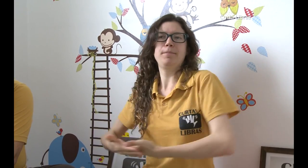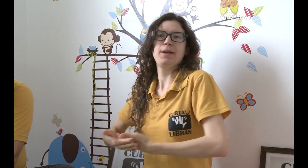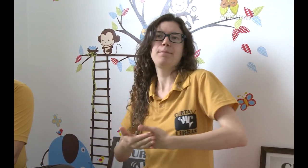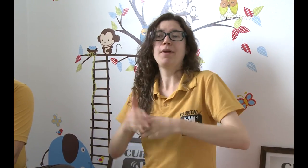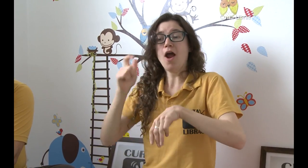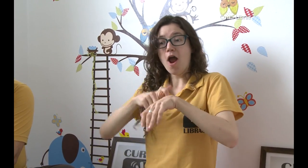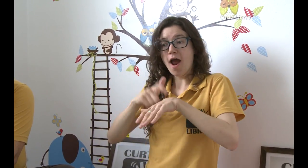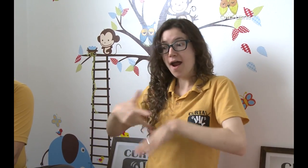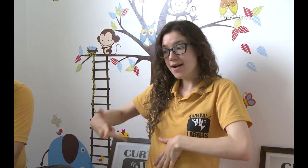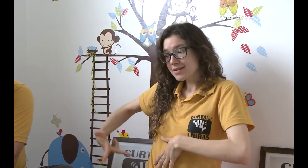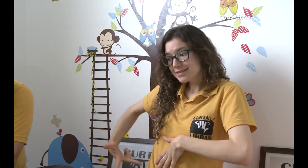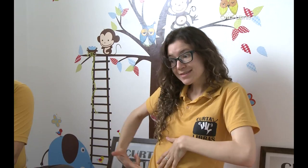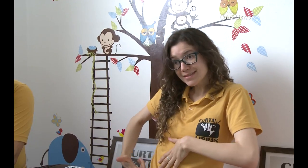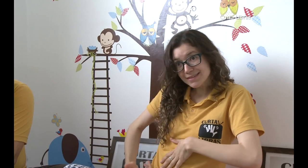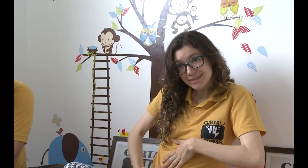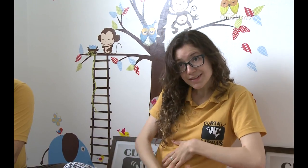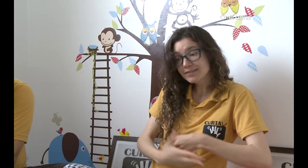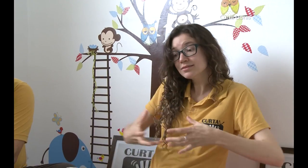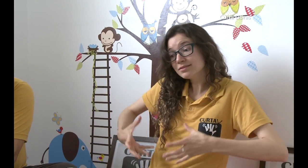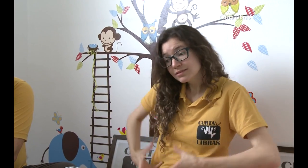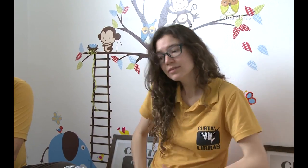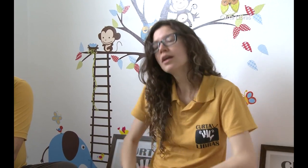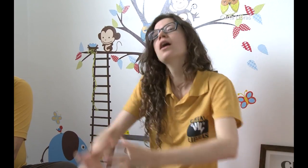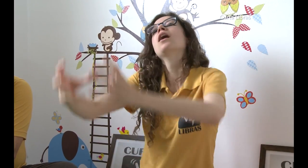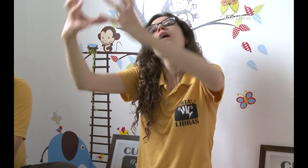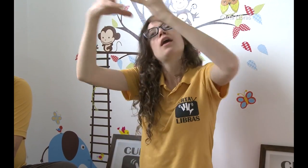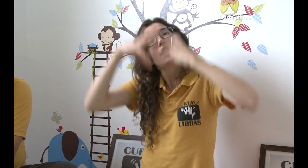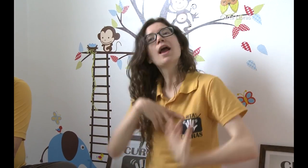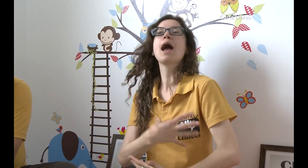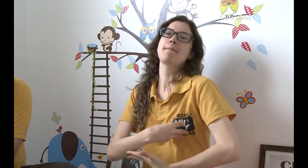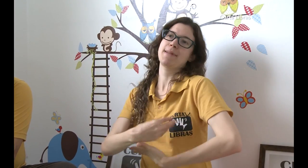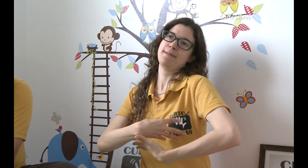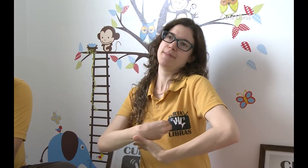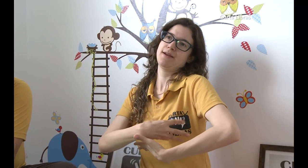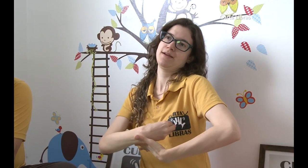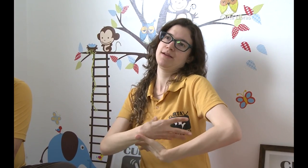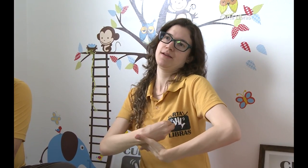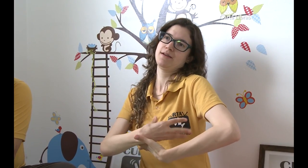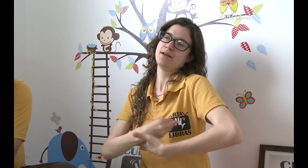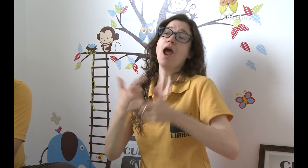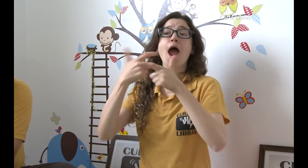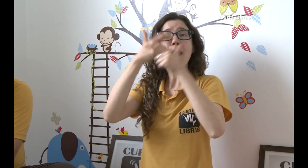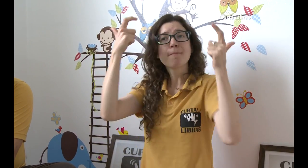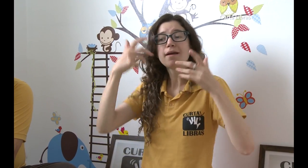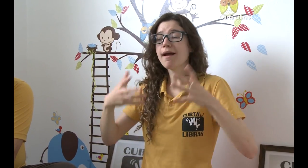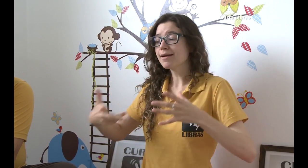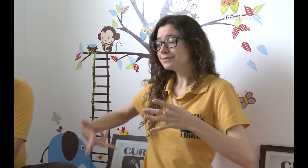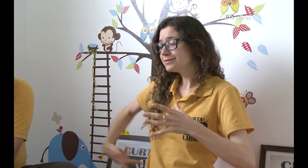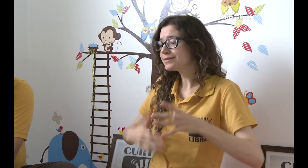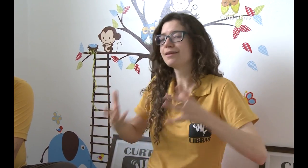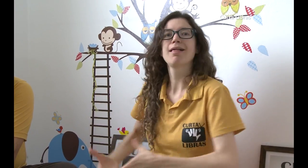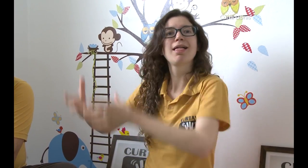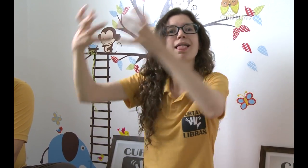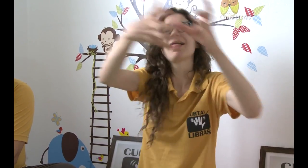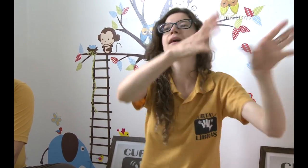o colo da mãe E também já vai poder ser amamentado Na maioria das cesáreas O bebê é separado da mãe E levado para